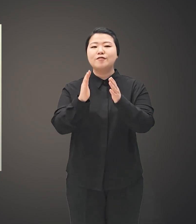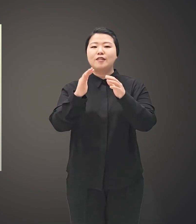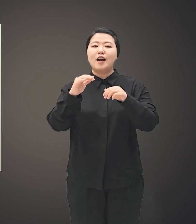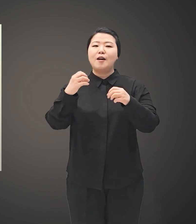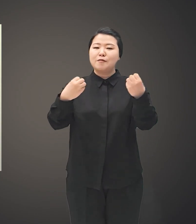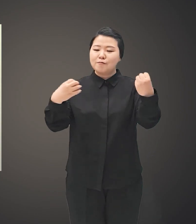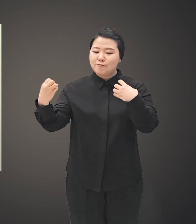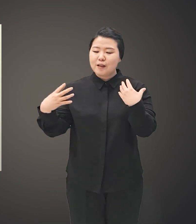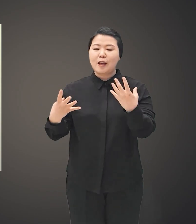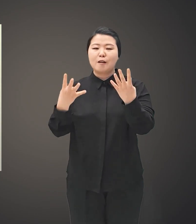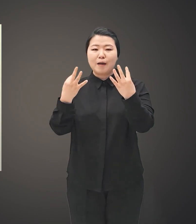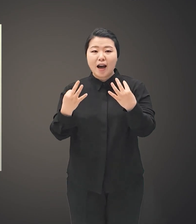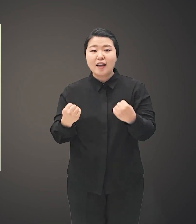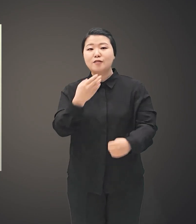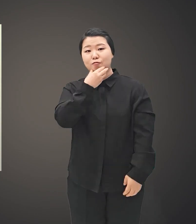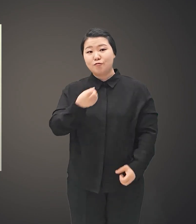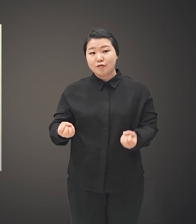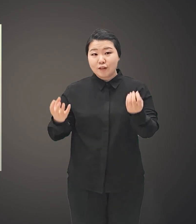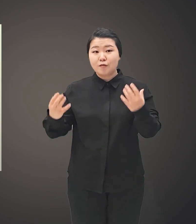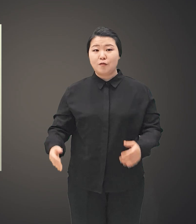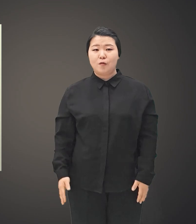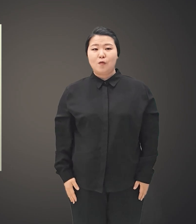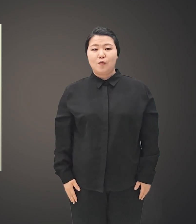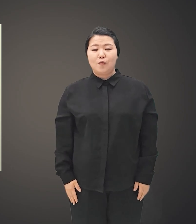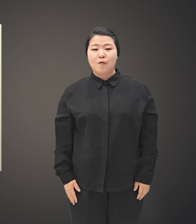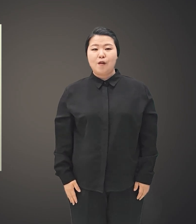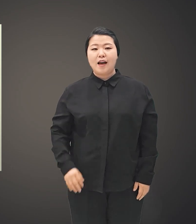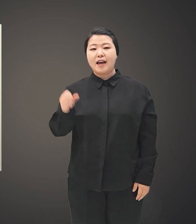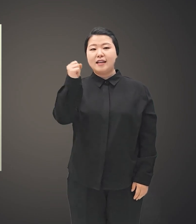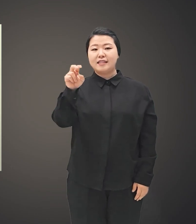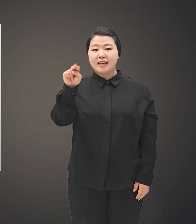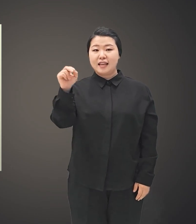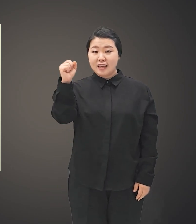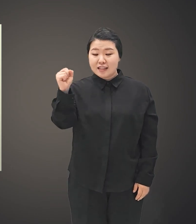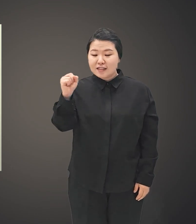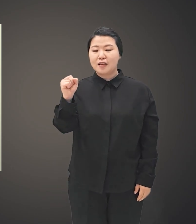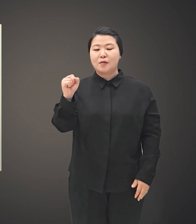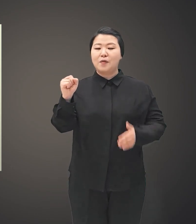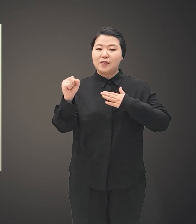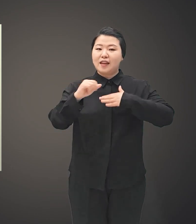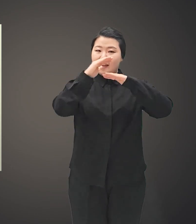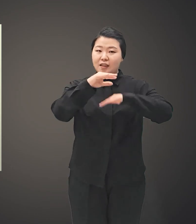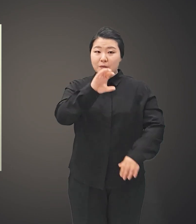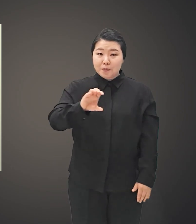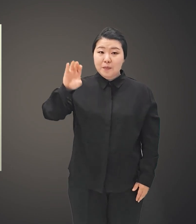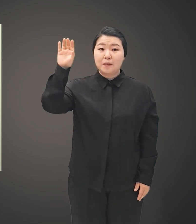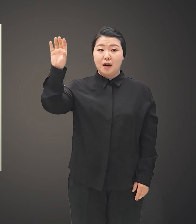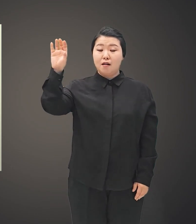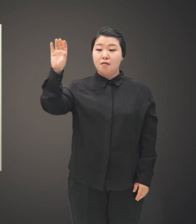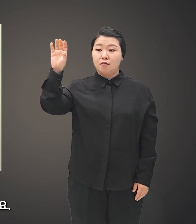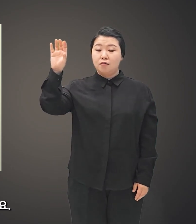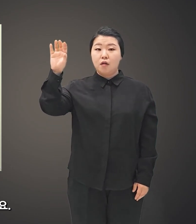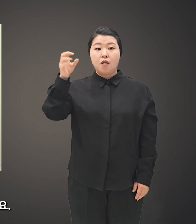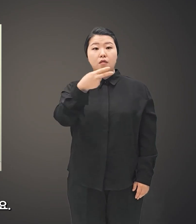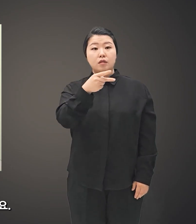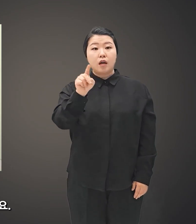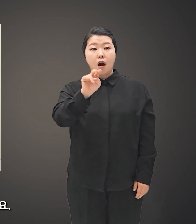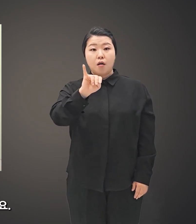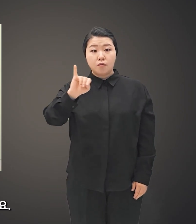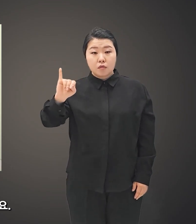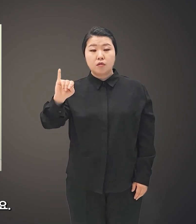친구들이 많은 축하를 해주었고 그동안 비공개 SNS에도 소식을 알렸는데